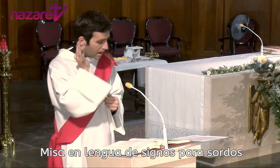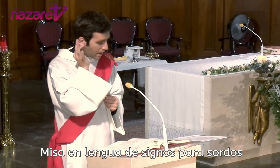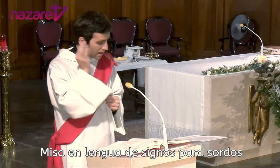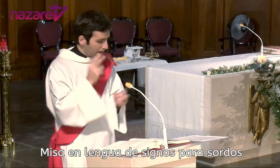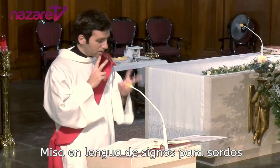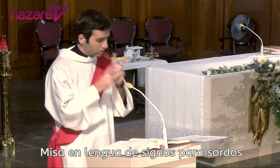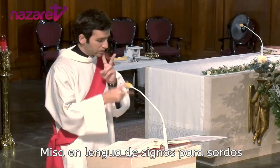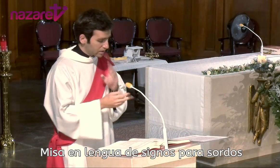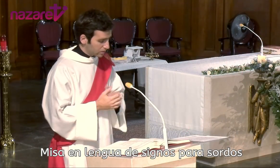Ella contestó: